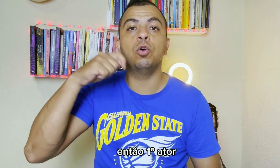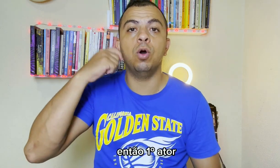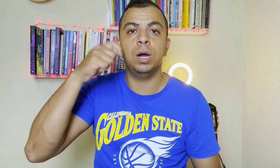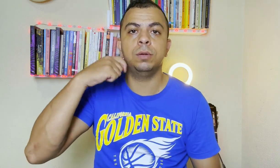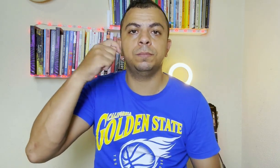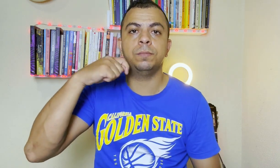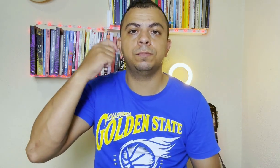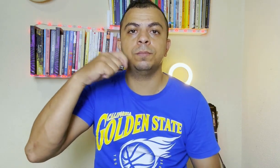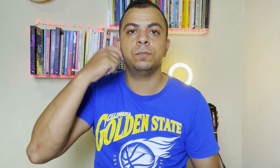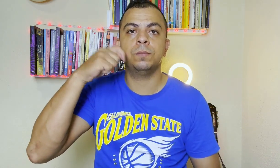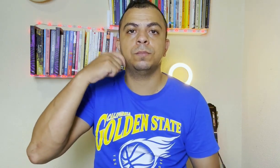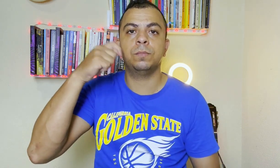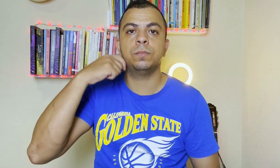ator.